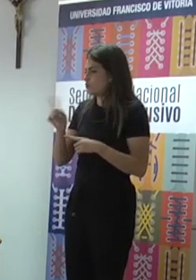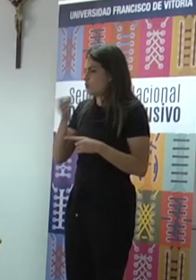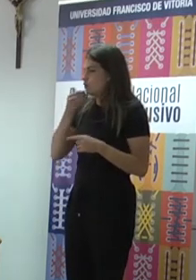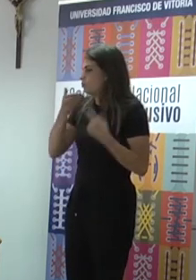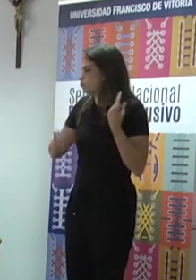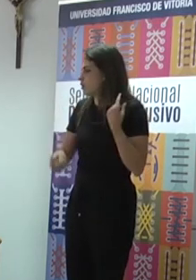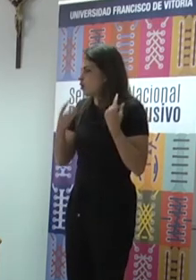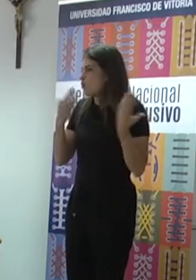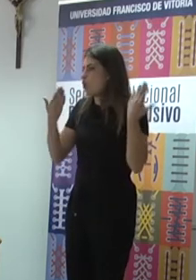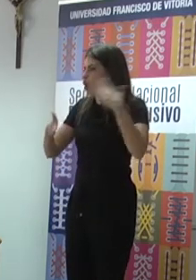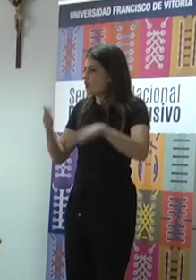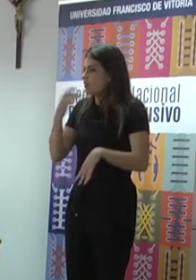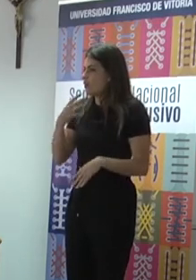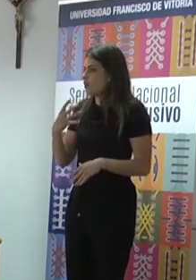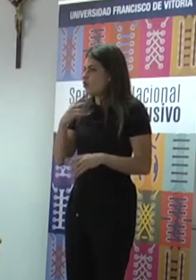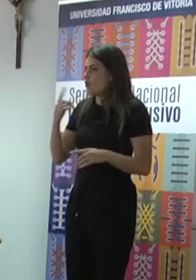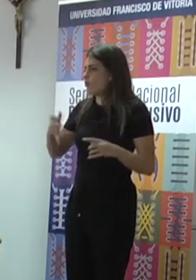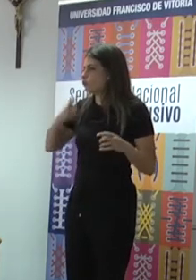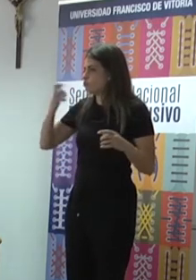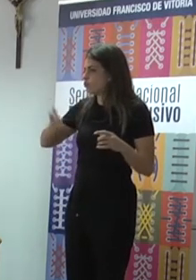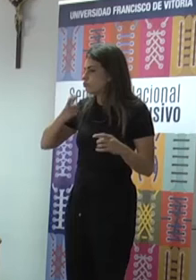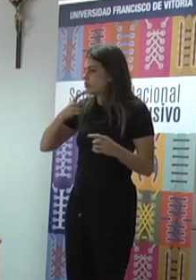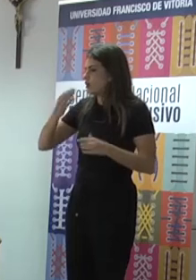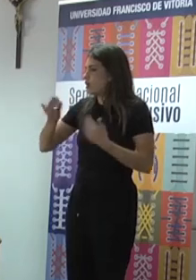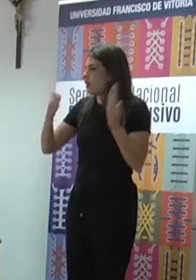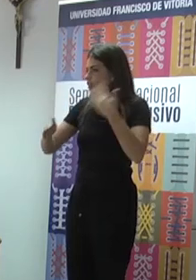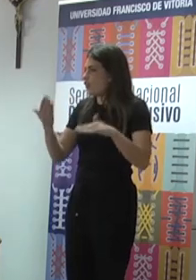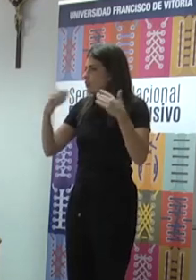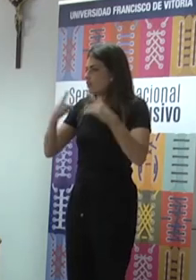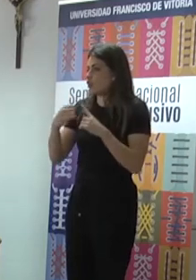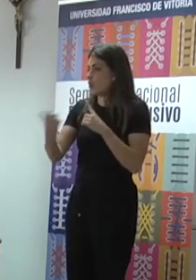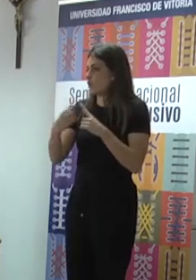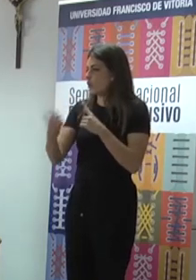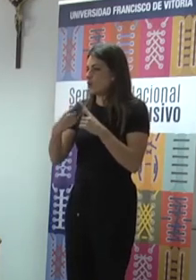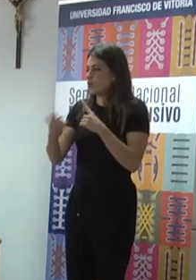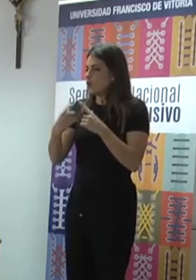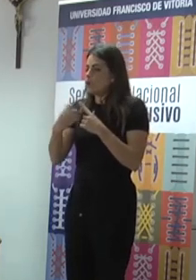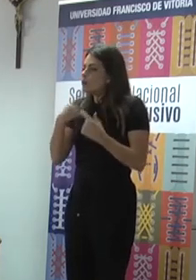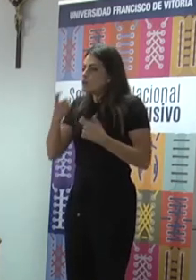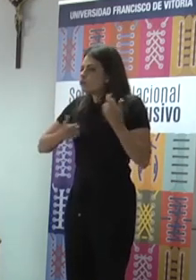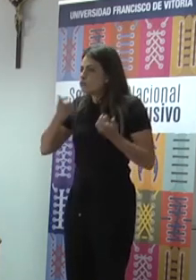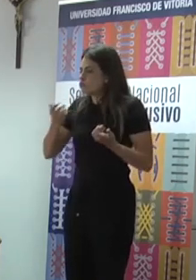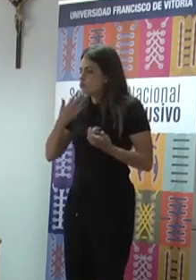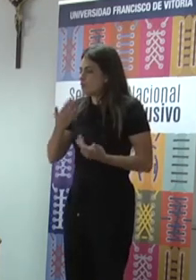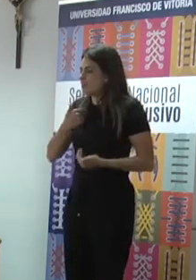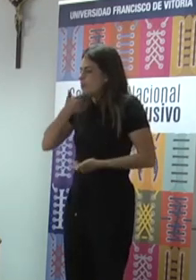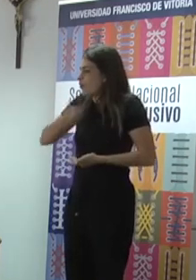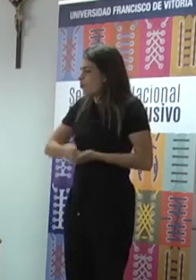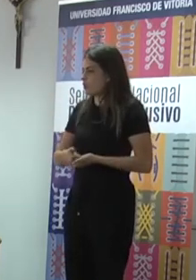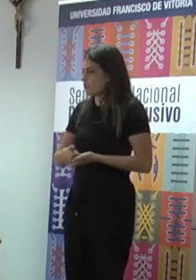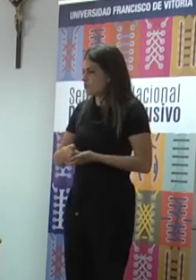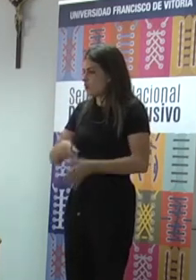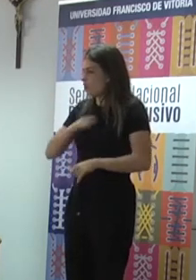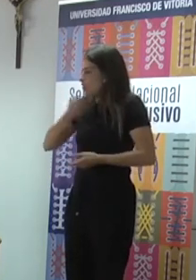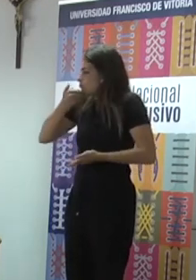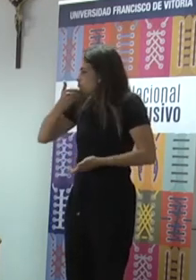pues natación, que es todo el rato, lo siento si algún nadador, todo el rato ir y volver, y volver, y volver, y volver, todo el rato lo mismo, a mí me aburre un montonazo.